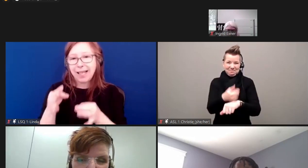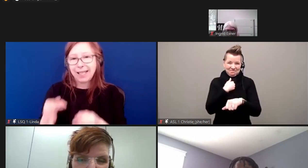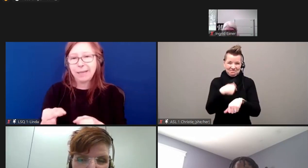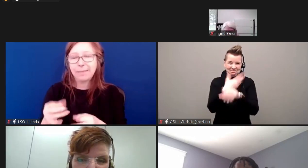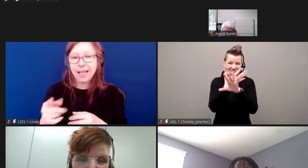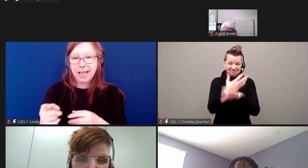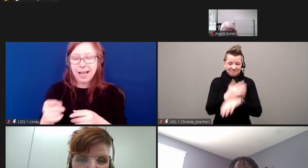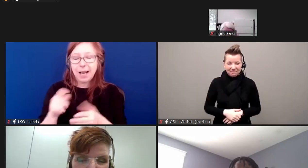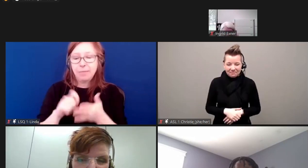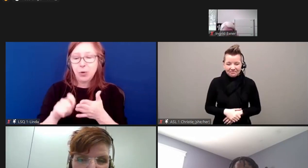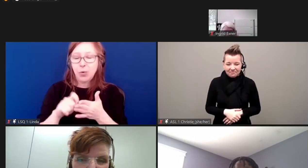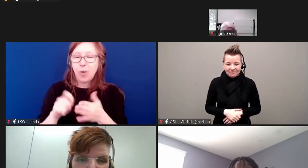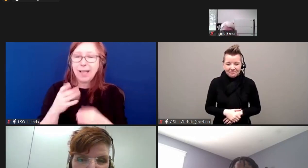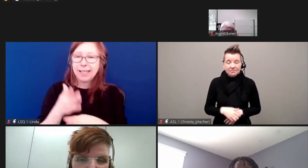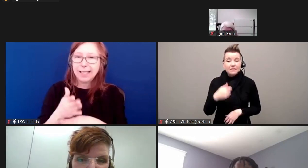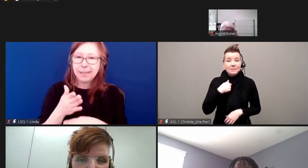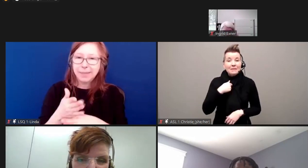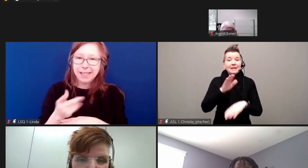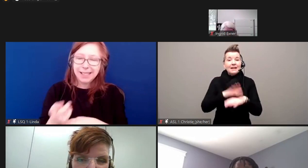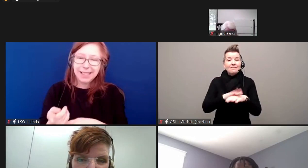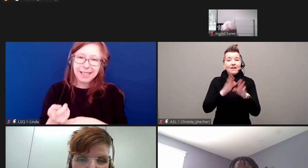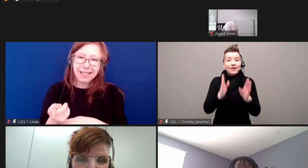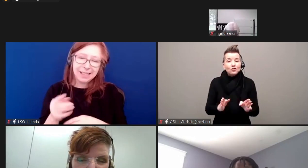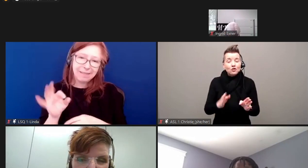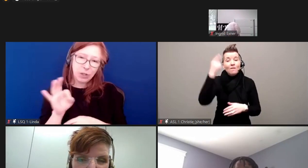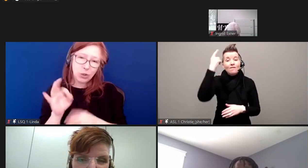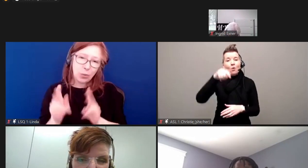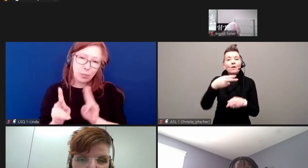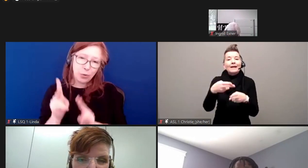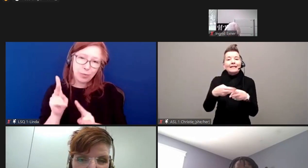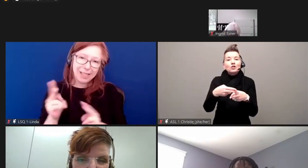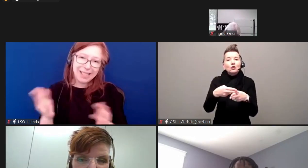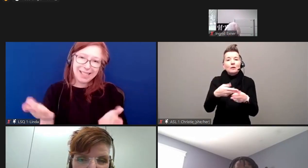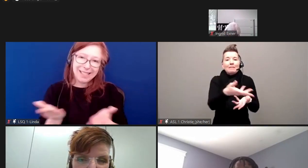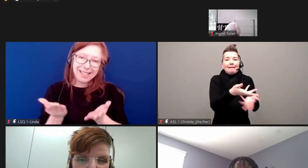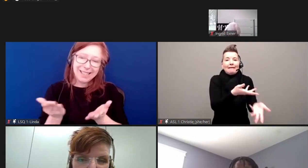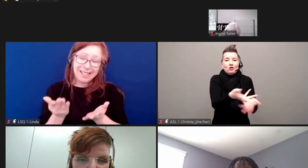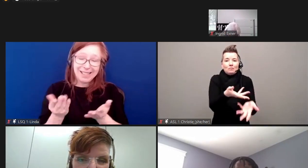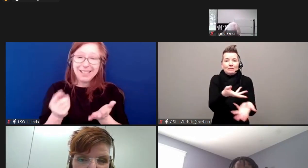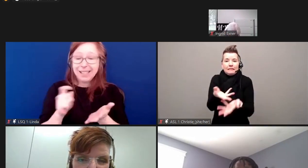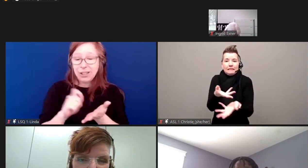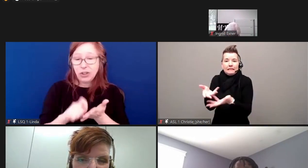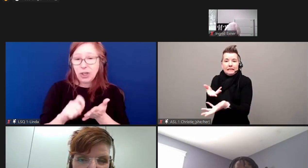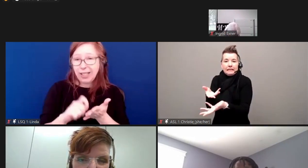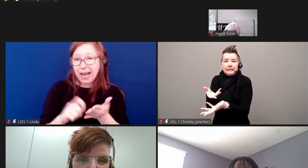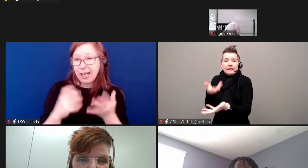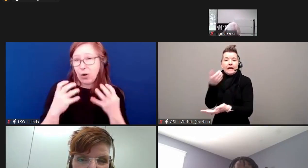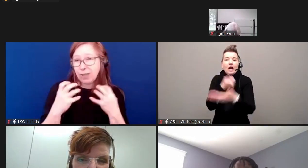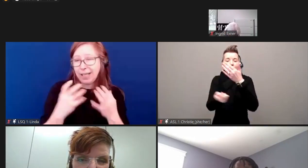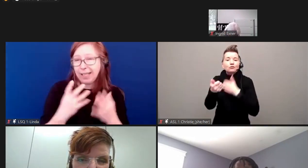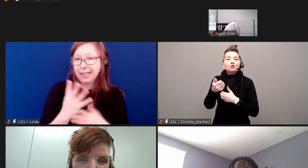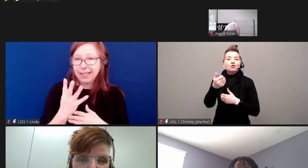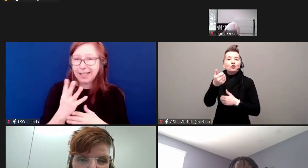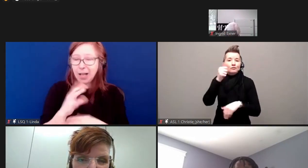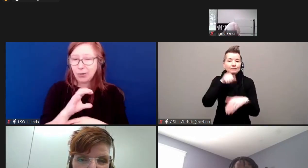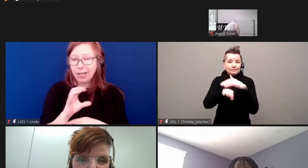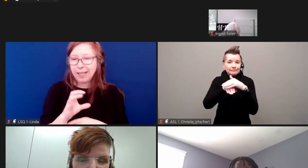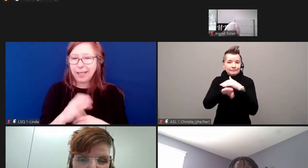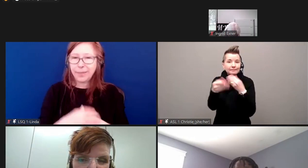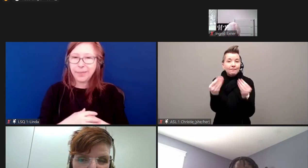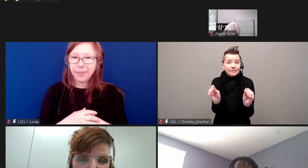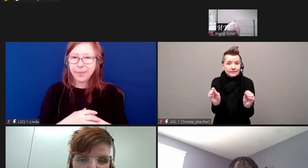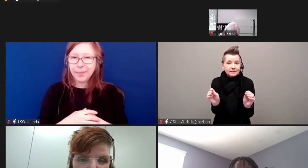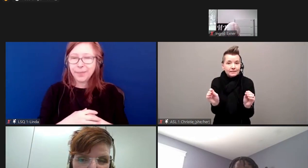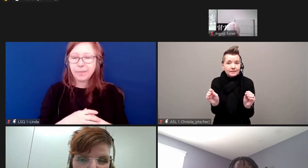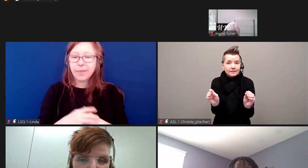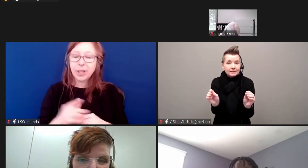de l'accessibilité de la fonction publique, ici au secrétariat du Conseil du Trésor du Canada.